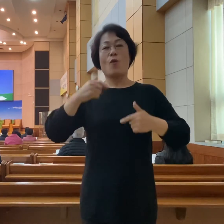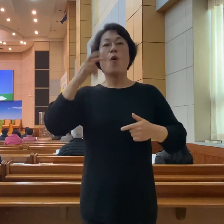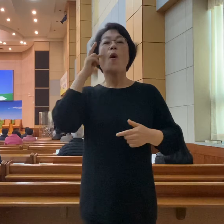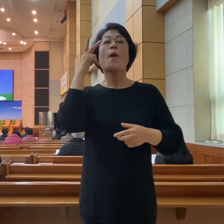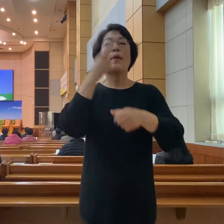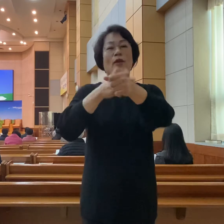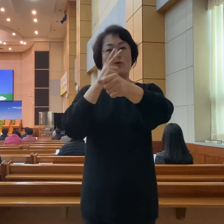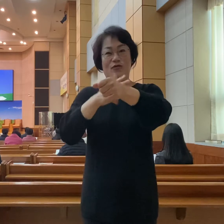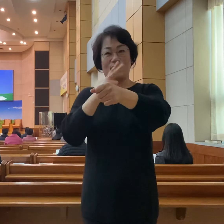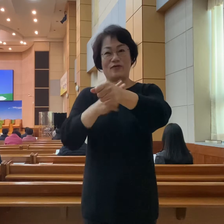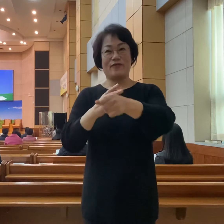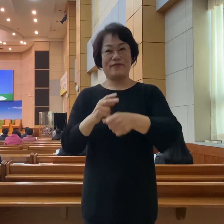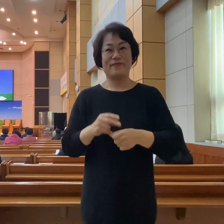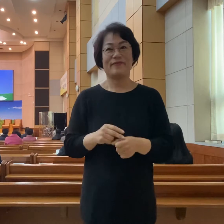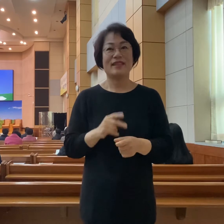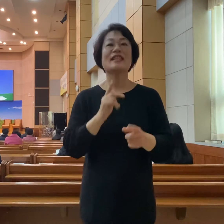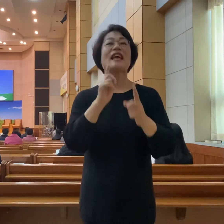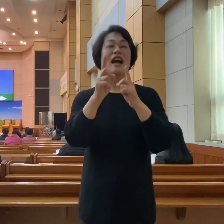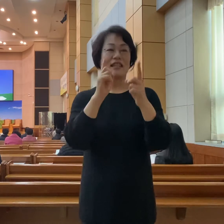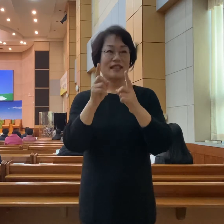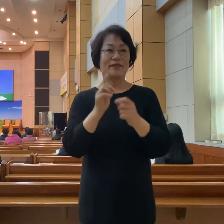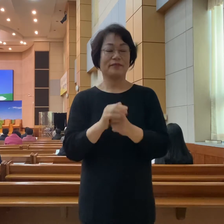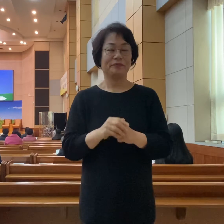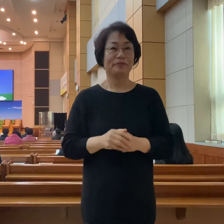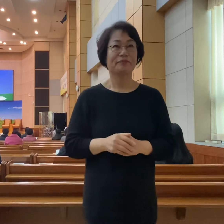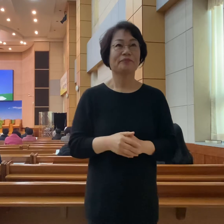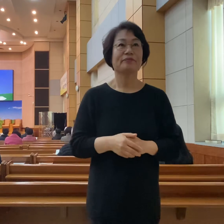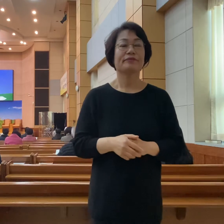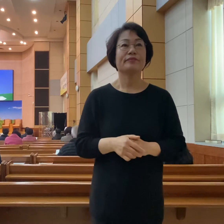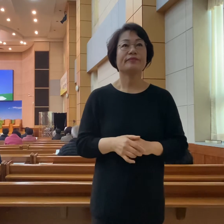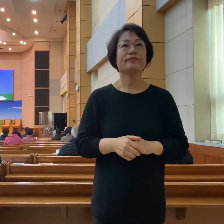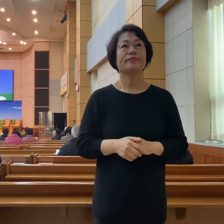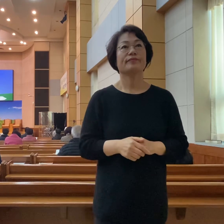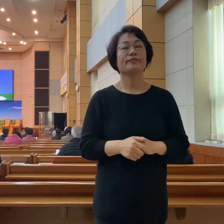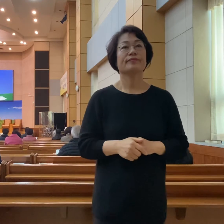이상한 사람입니까? 그게 아니죠.